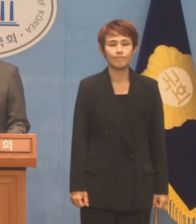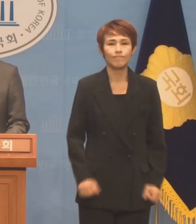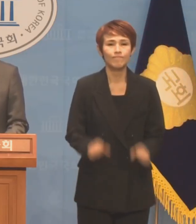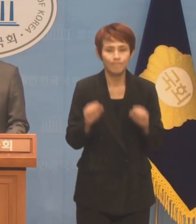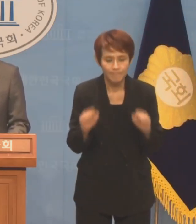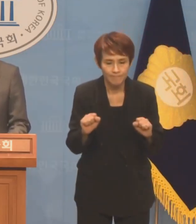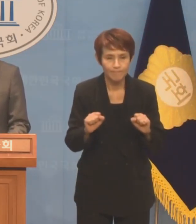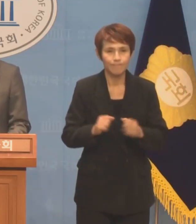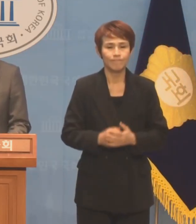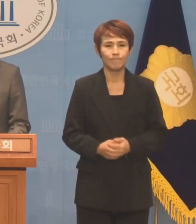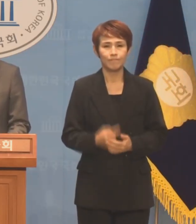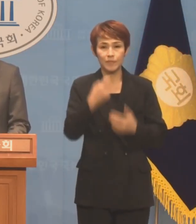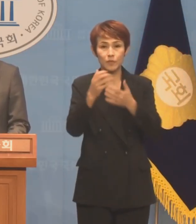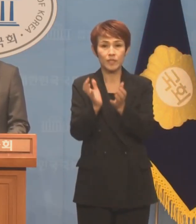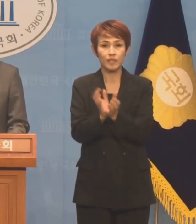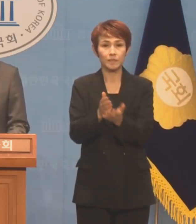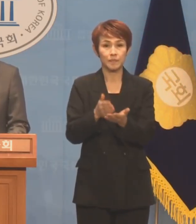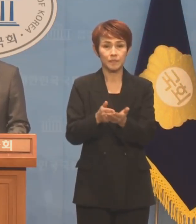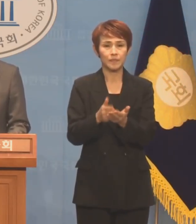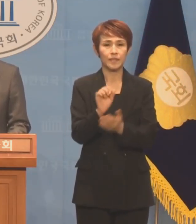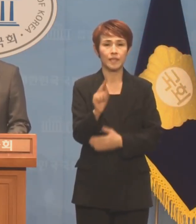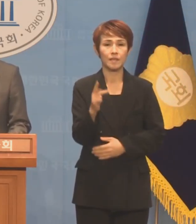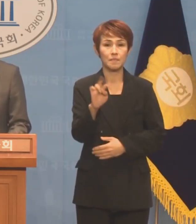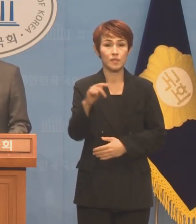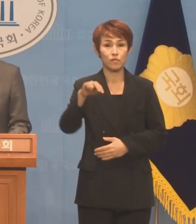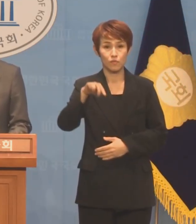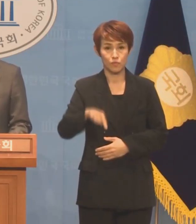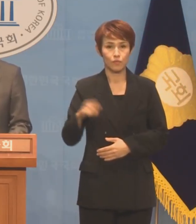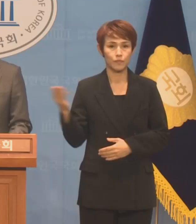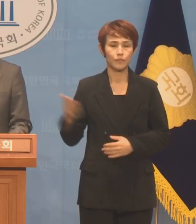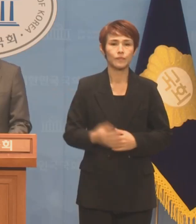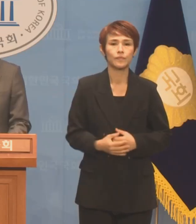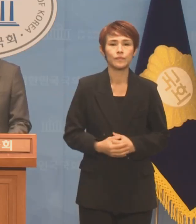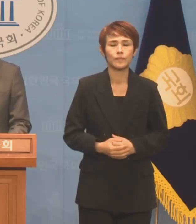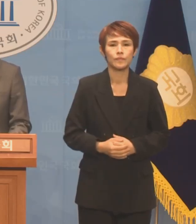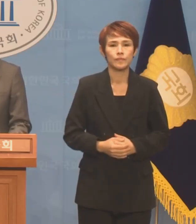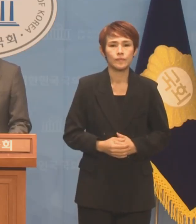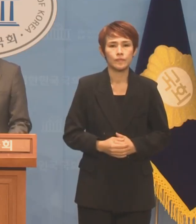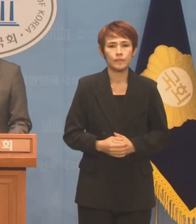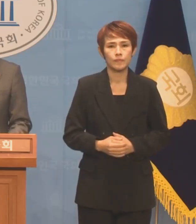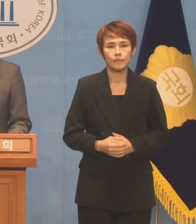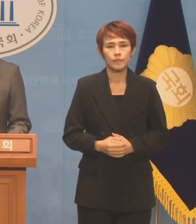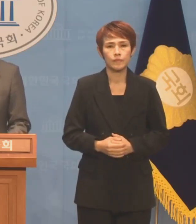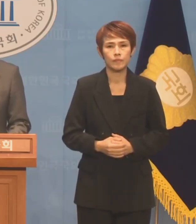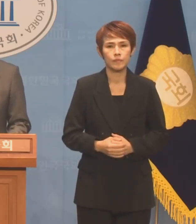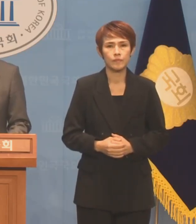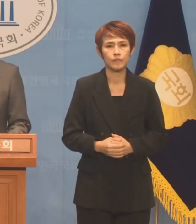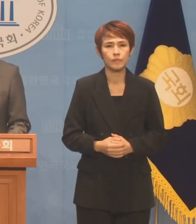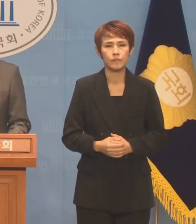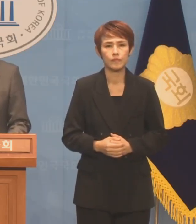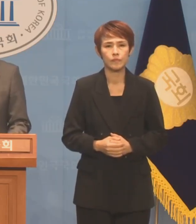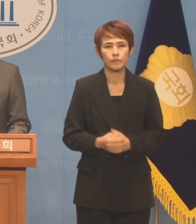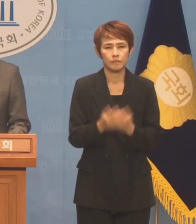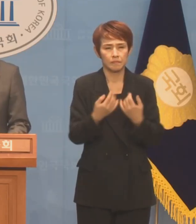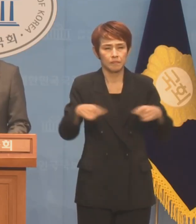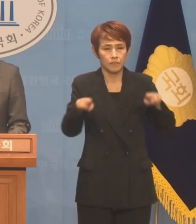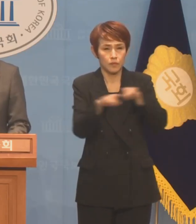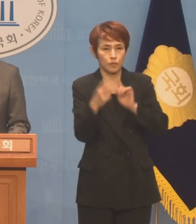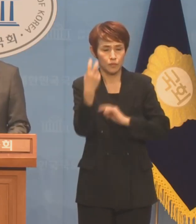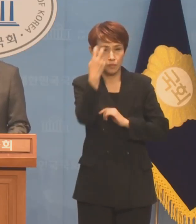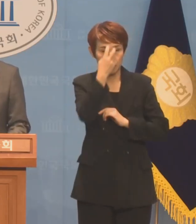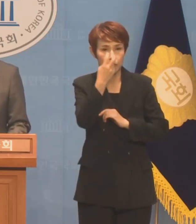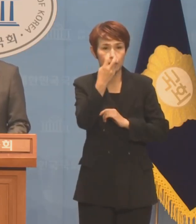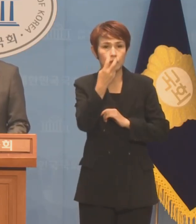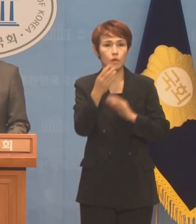안녕하십니까. 더불어민주당 대변인 한민수입니다. 논평을 발표하겠습니다. 공조수사본부